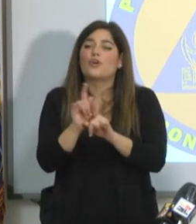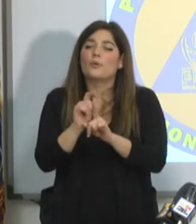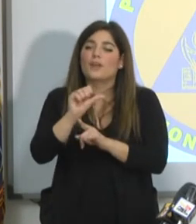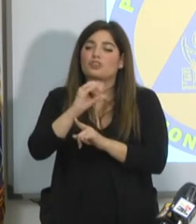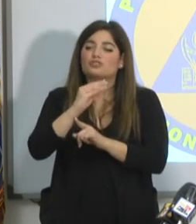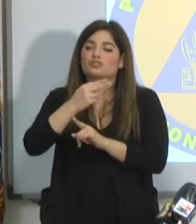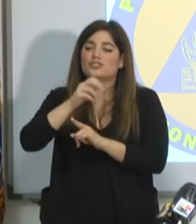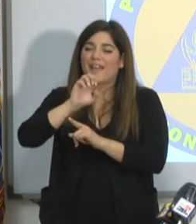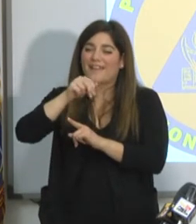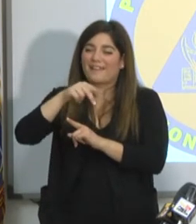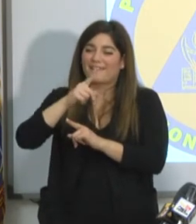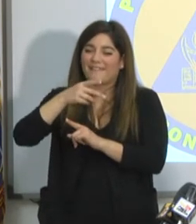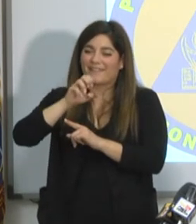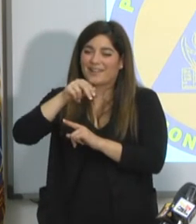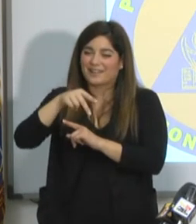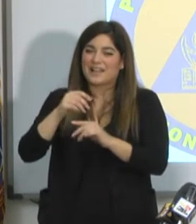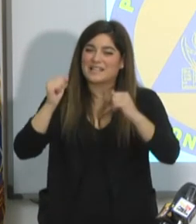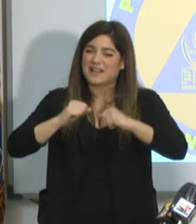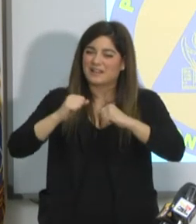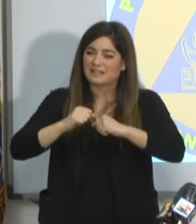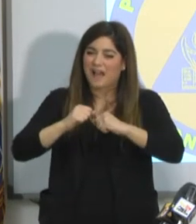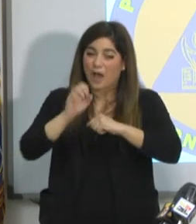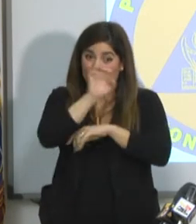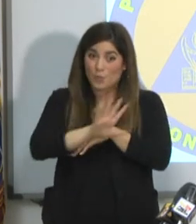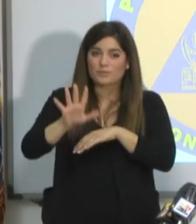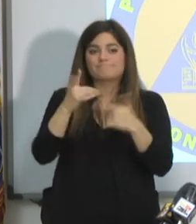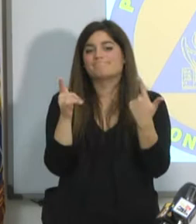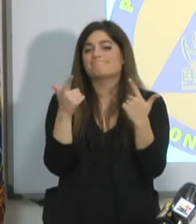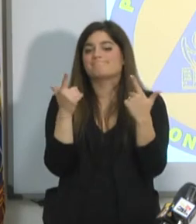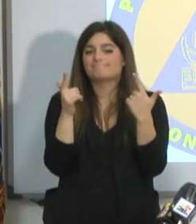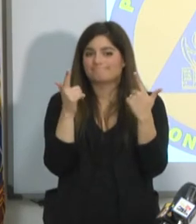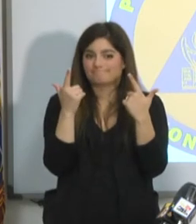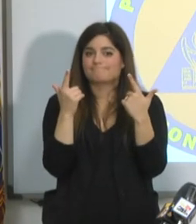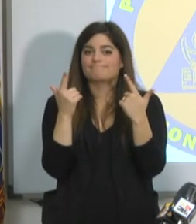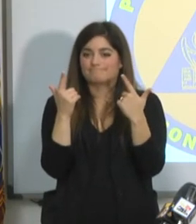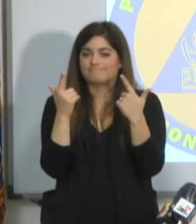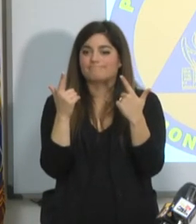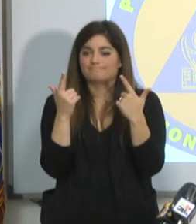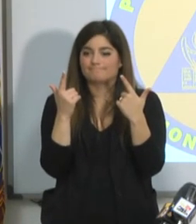Europa. L'Europa ancora perde l'occasione per portare avanti un minimo di regia